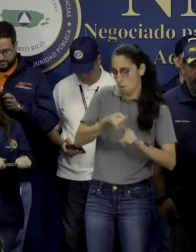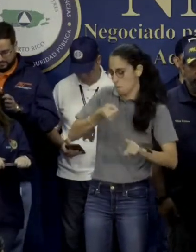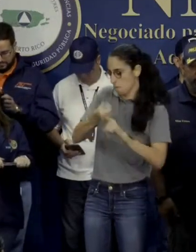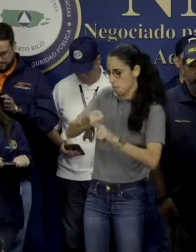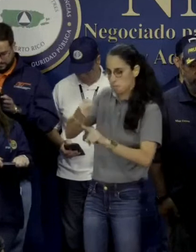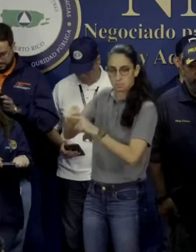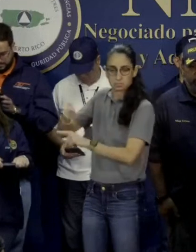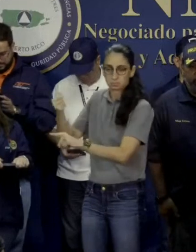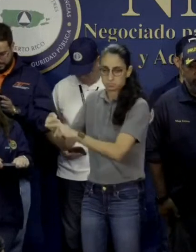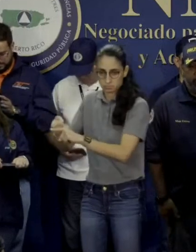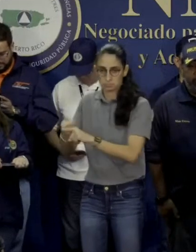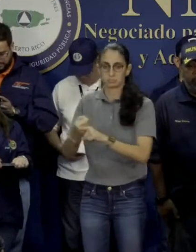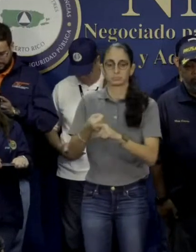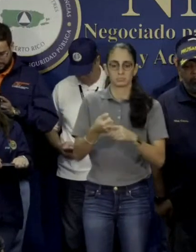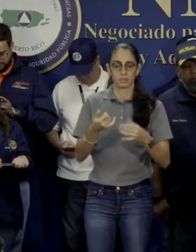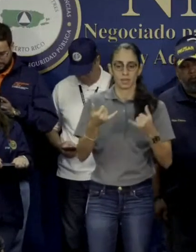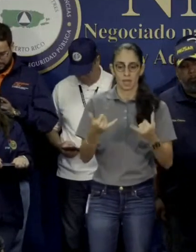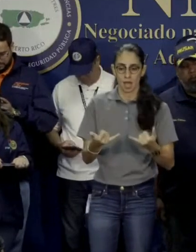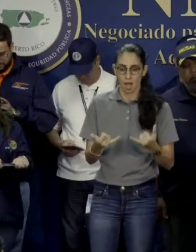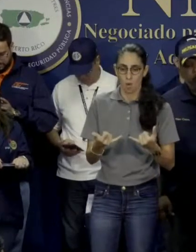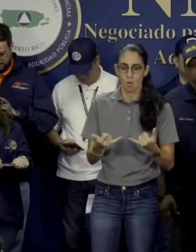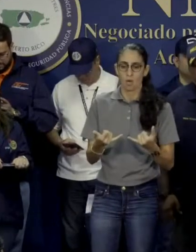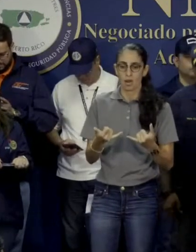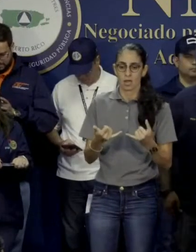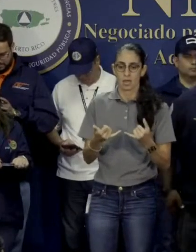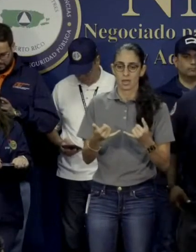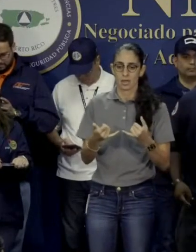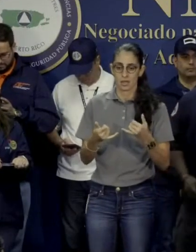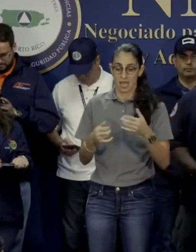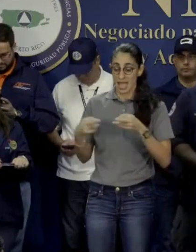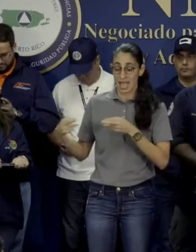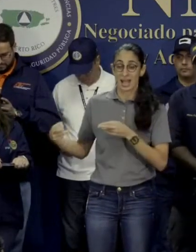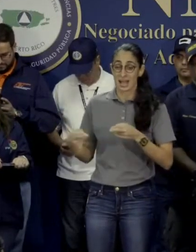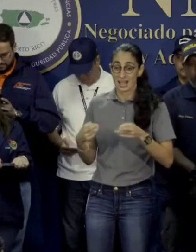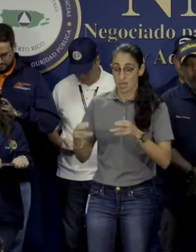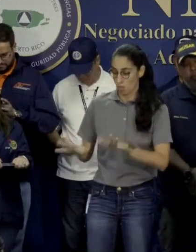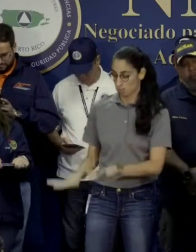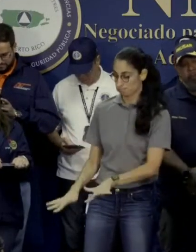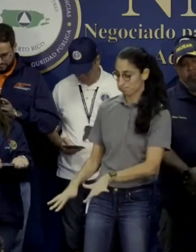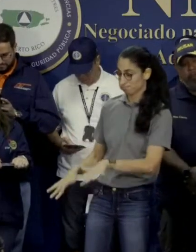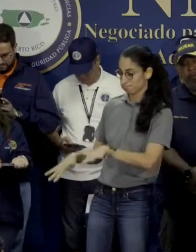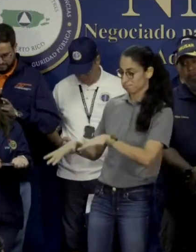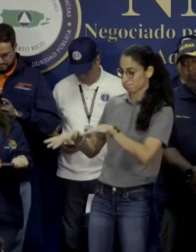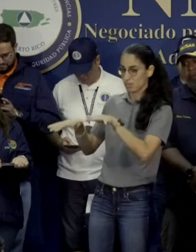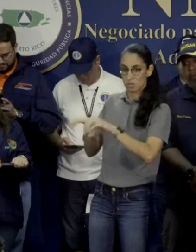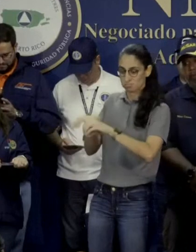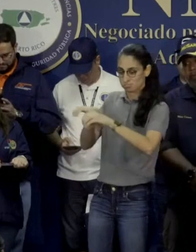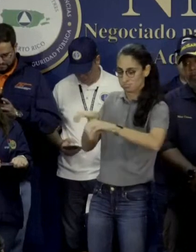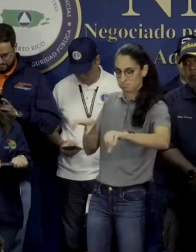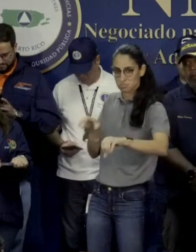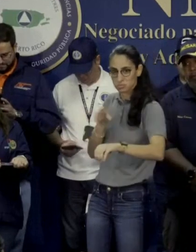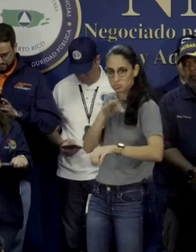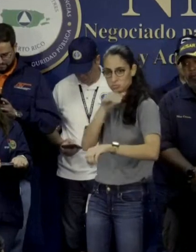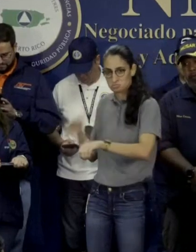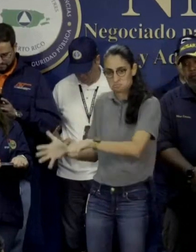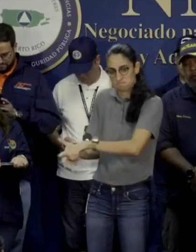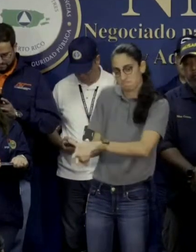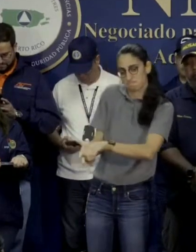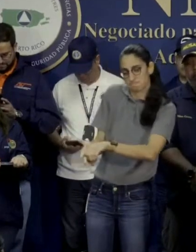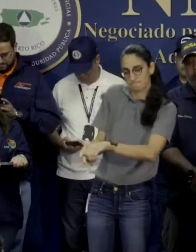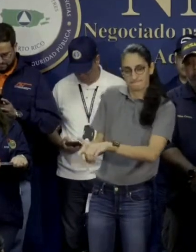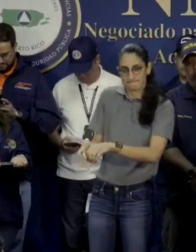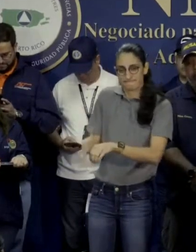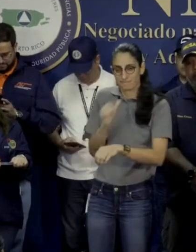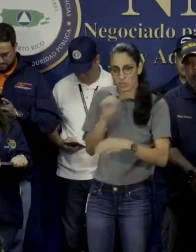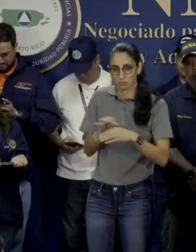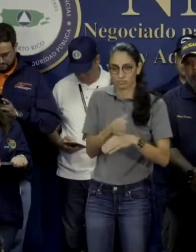mayor impacto que nosotros tenemos ahora mismo es precisamente el nivel de los ríos, que está muy alto, y en nuestras 112 plantas de filtración a través